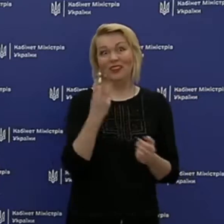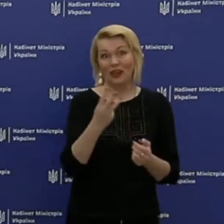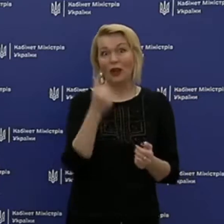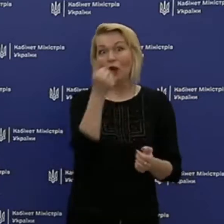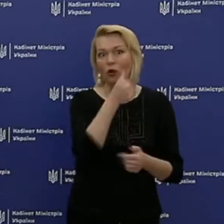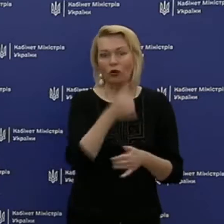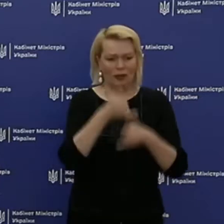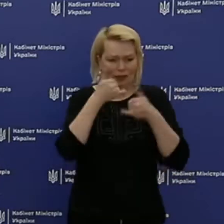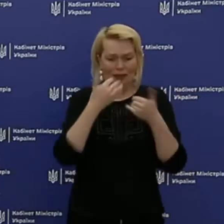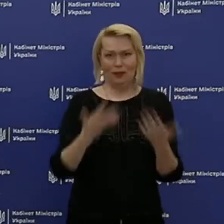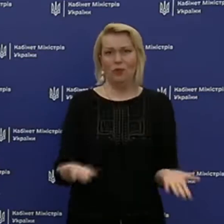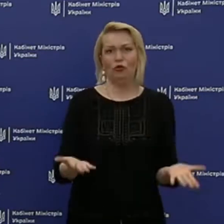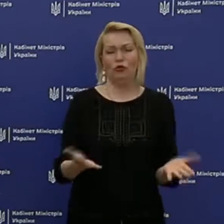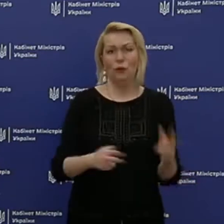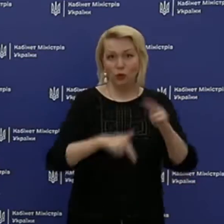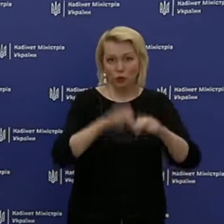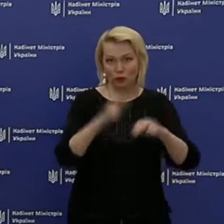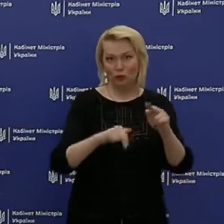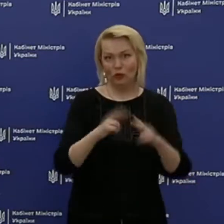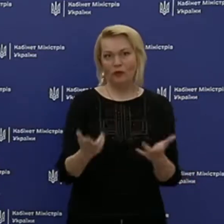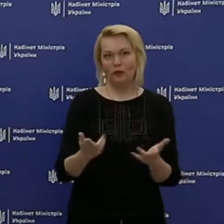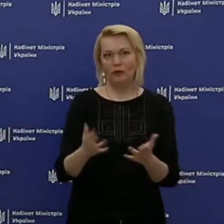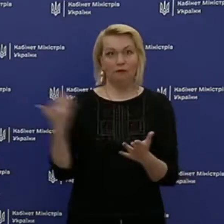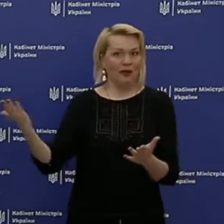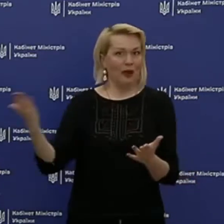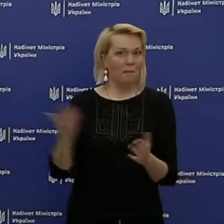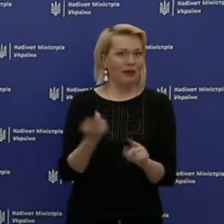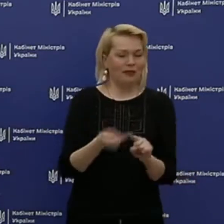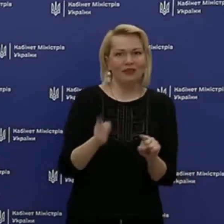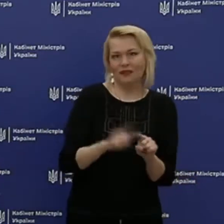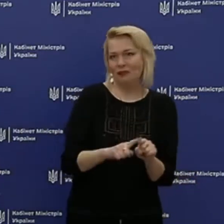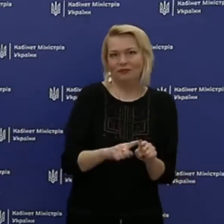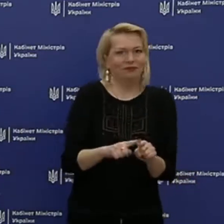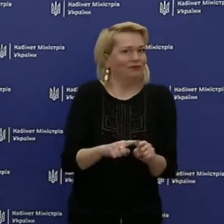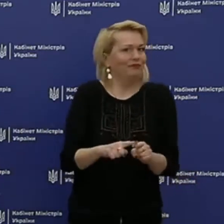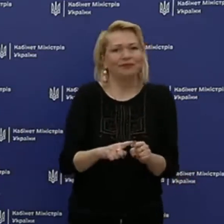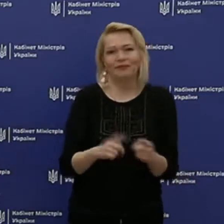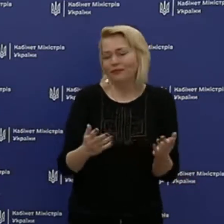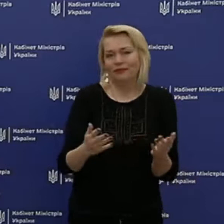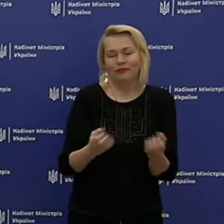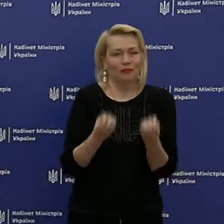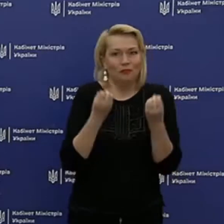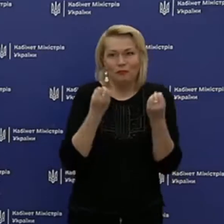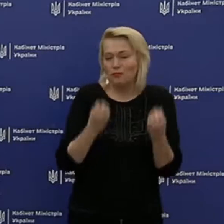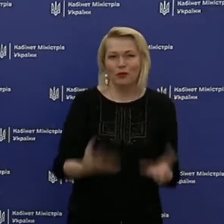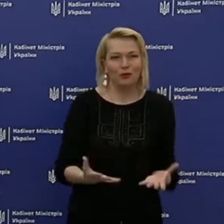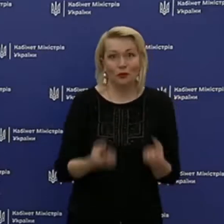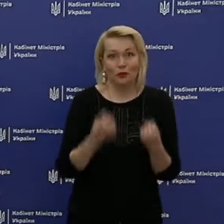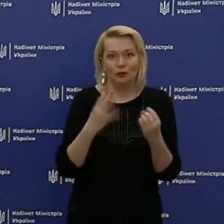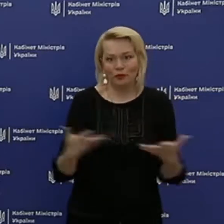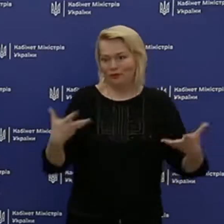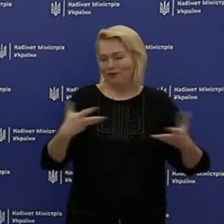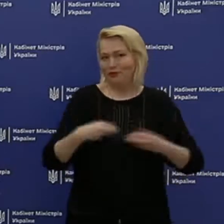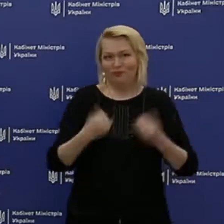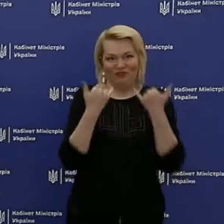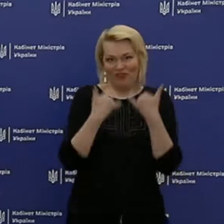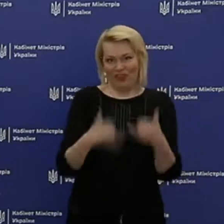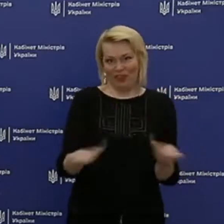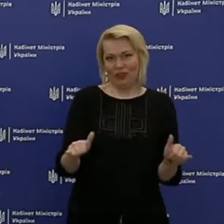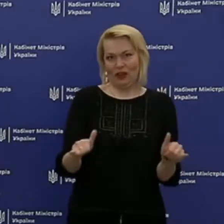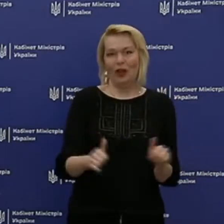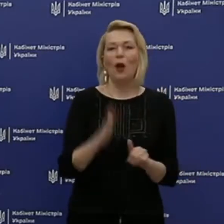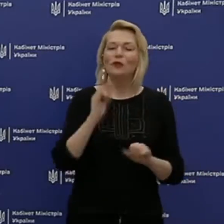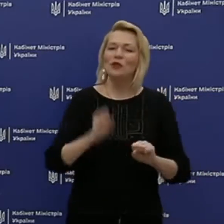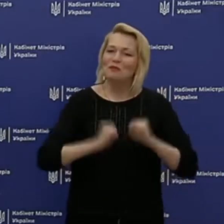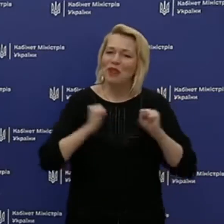3 роки не можемо збудувати, ну, для мене це, ну, просто вражає. Тому я думаю, що